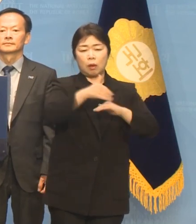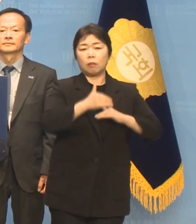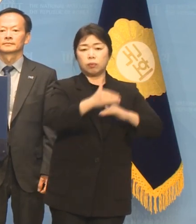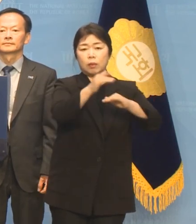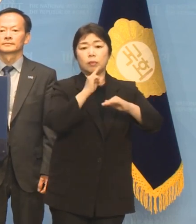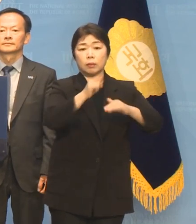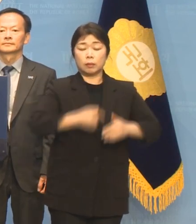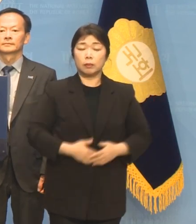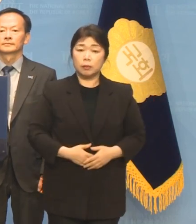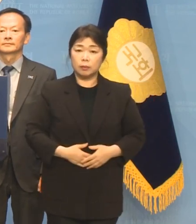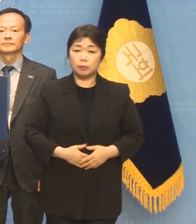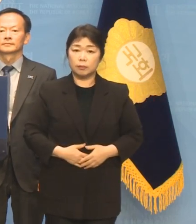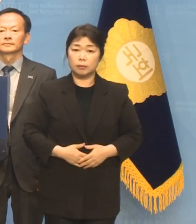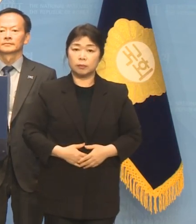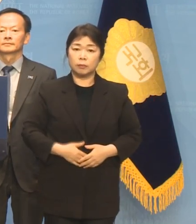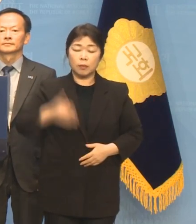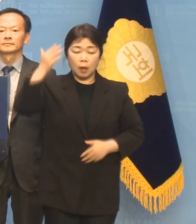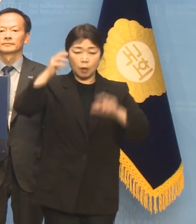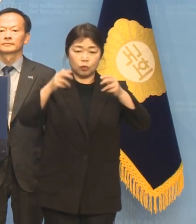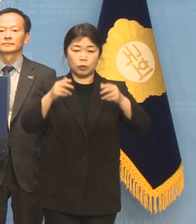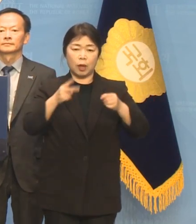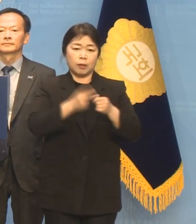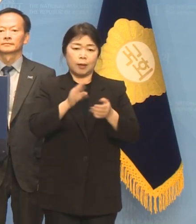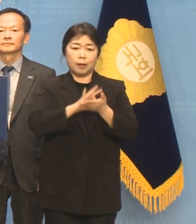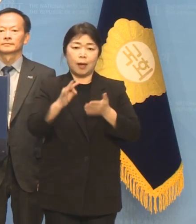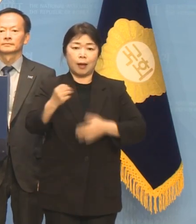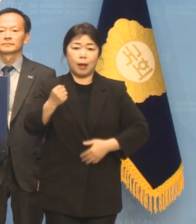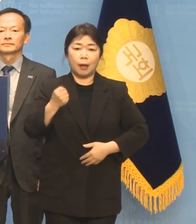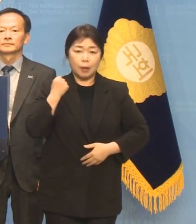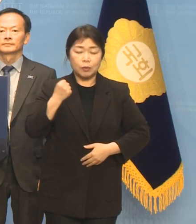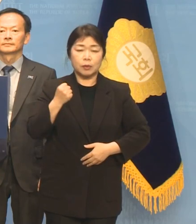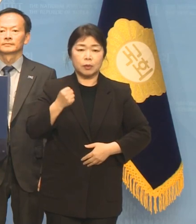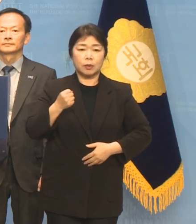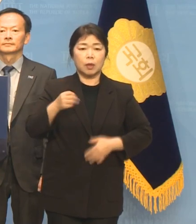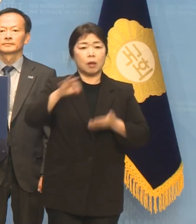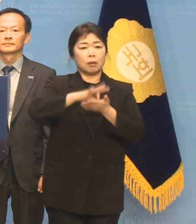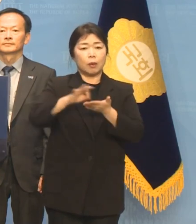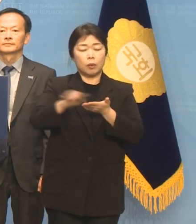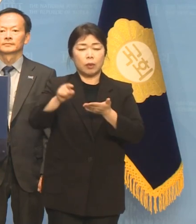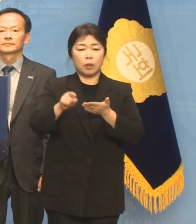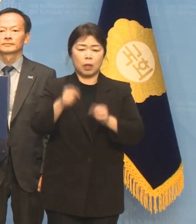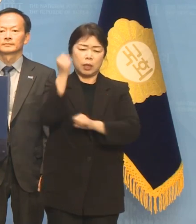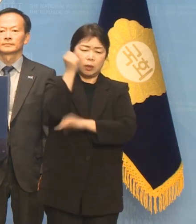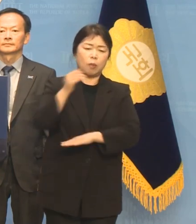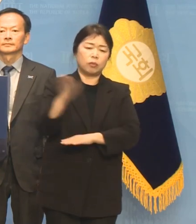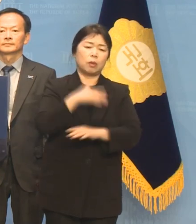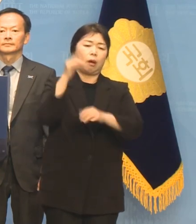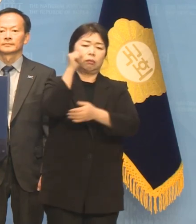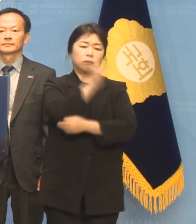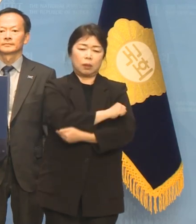튀어 가던 국내 재생에너지 산업의 생태계가 바닥에서부터 무너져가고